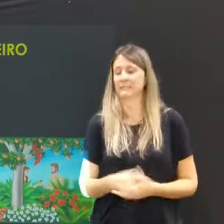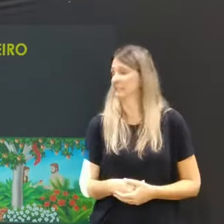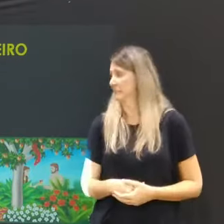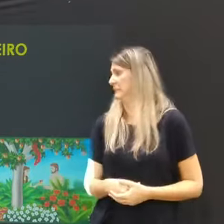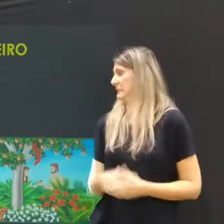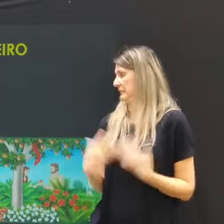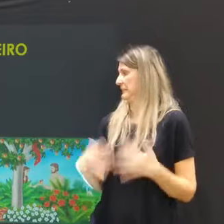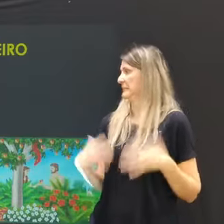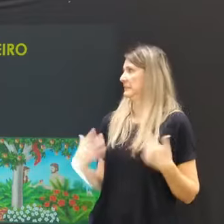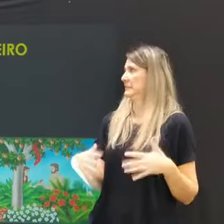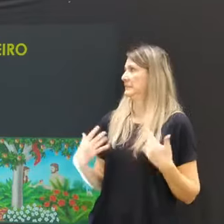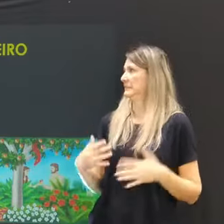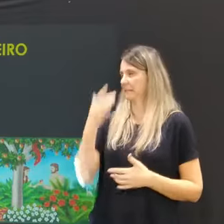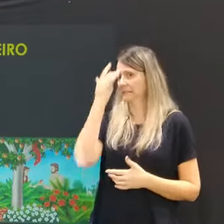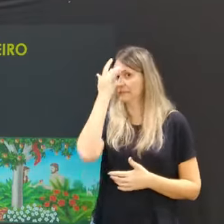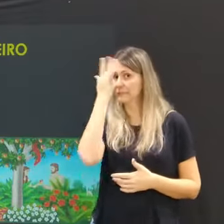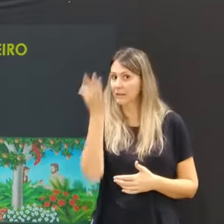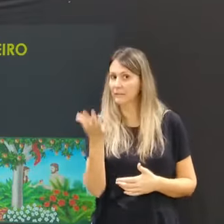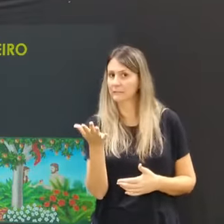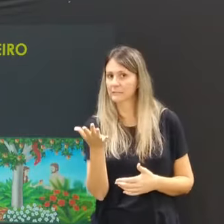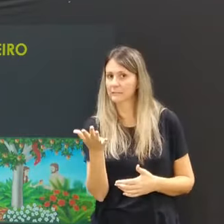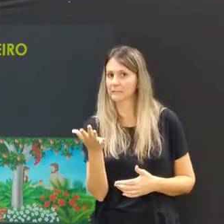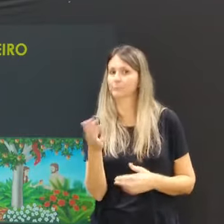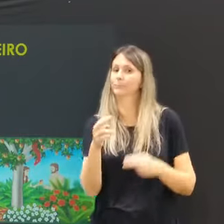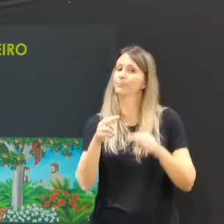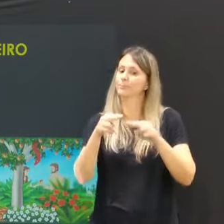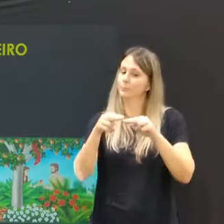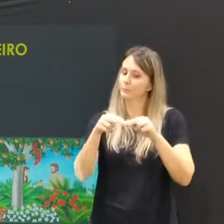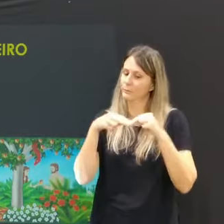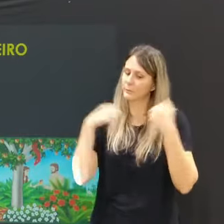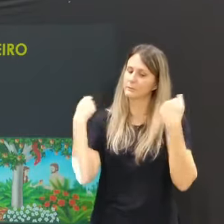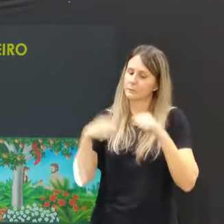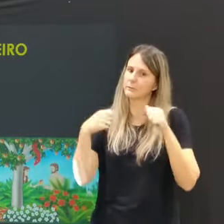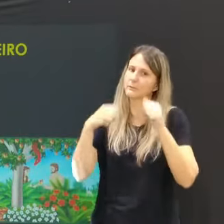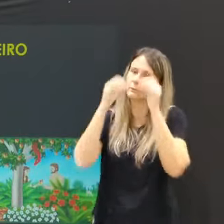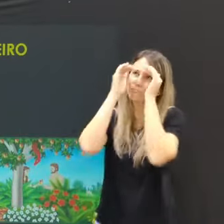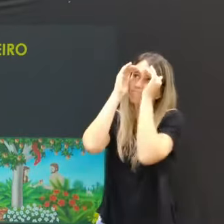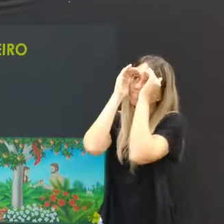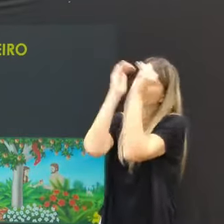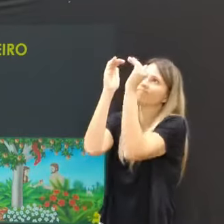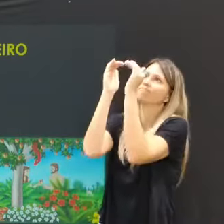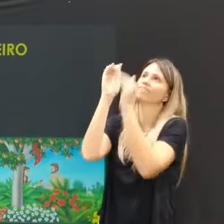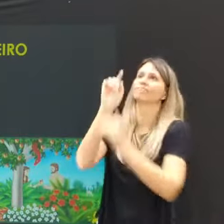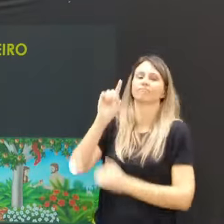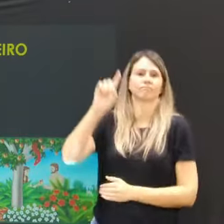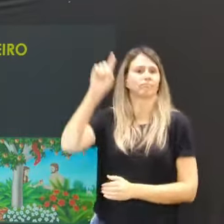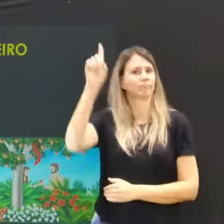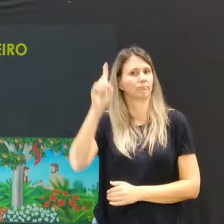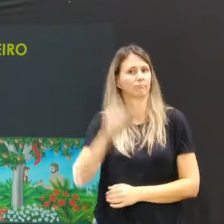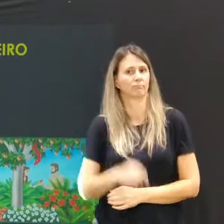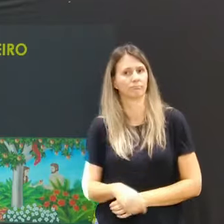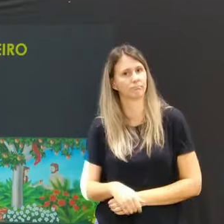Éden. Isso é muito sério, não é fácil não. Por causa lá do pecado, da desobediência de Adão e